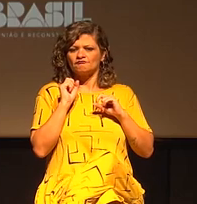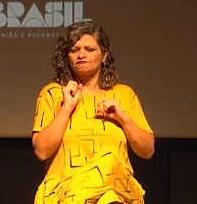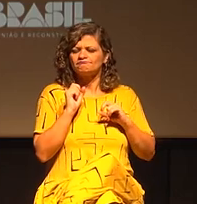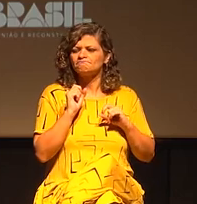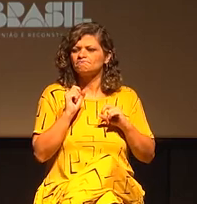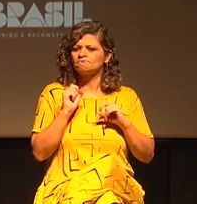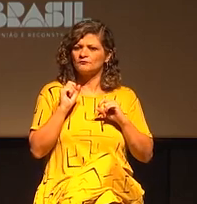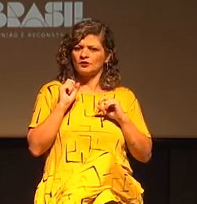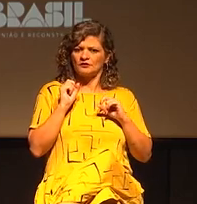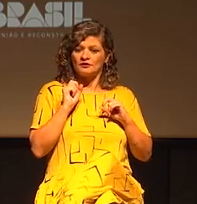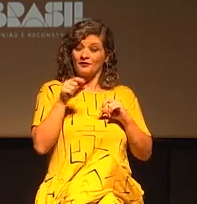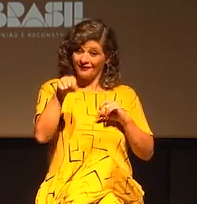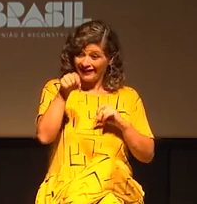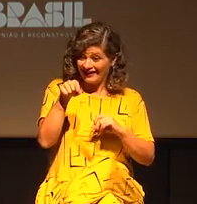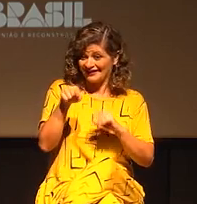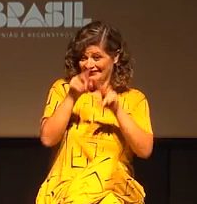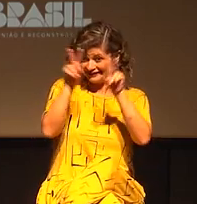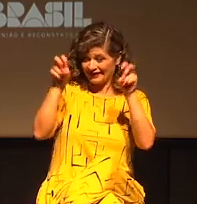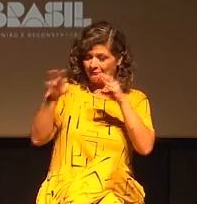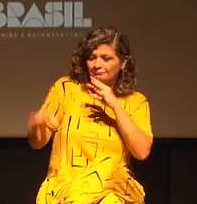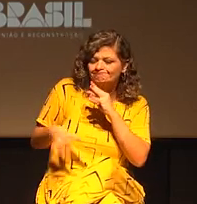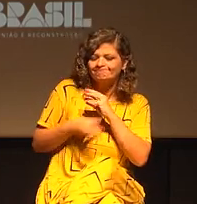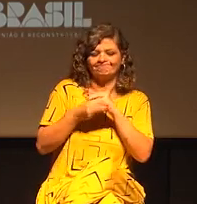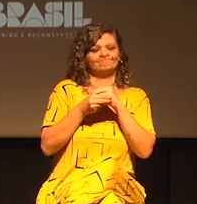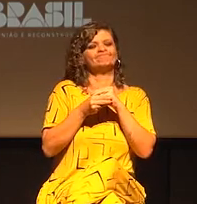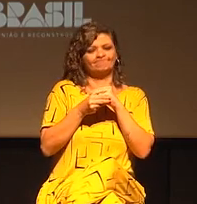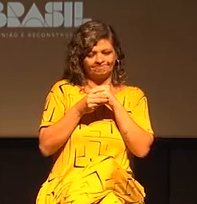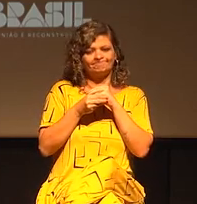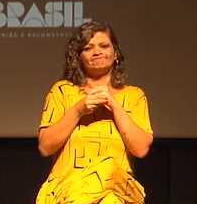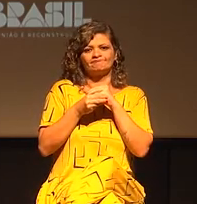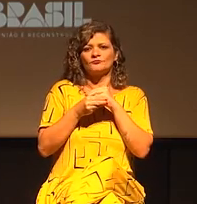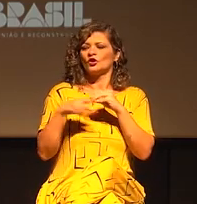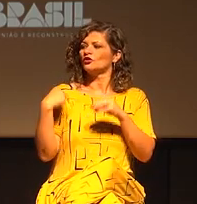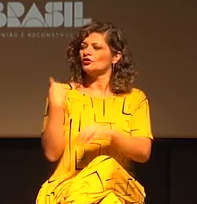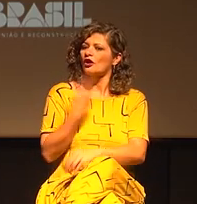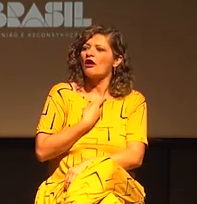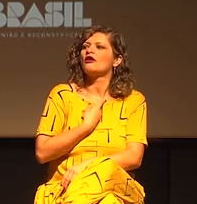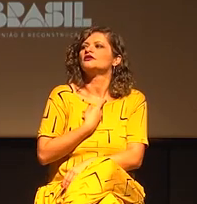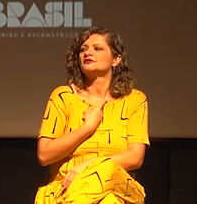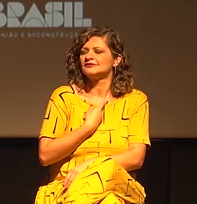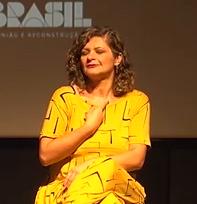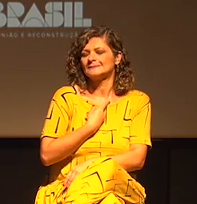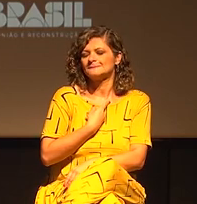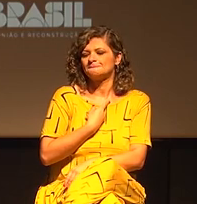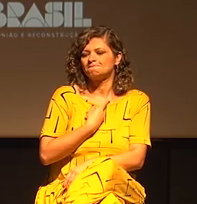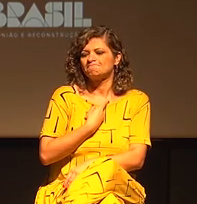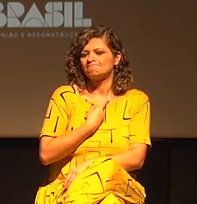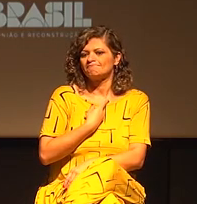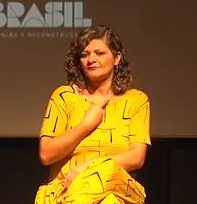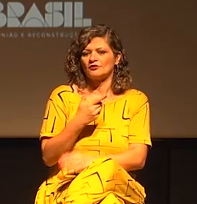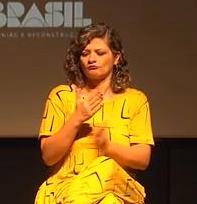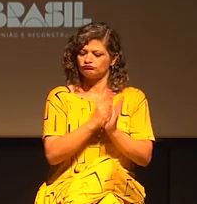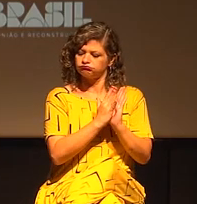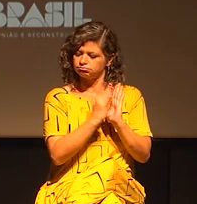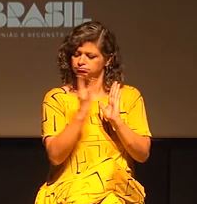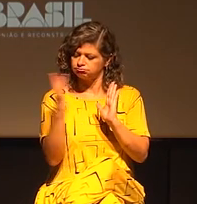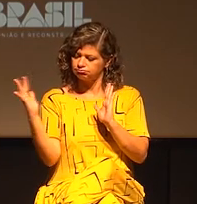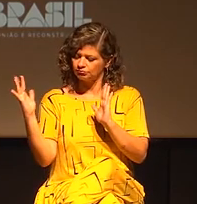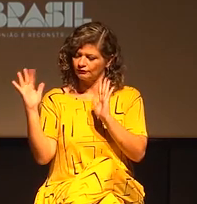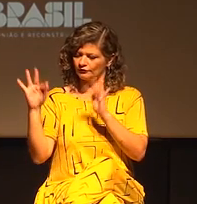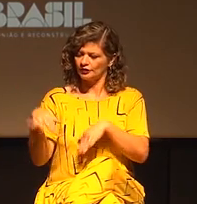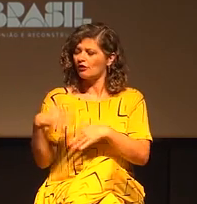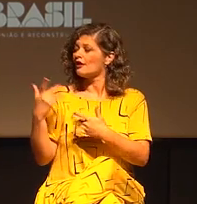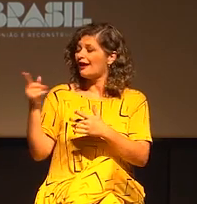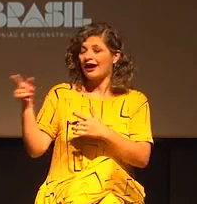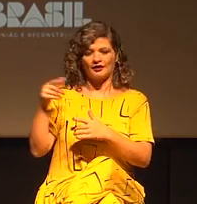debates né porque ele vem complementando e a gente vem fulminar nesse final né das cozinhas então a a gente tá